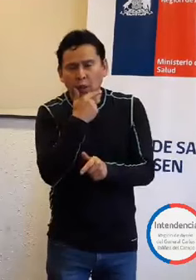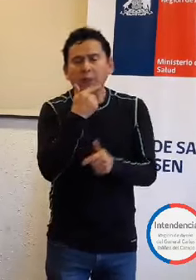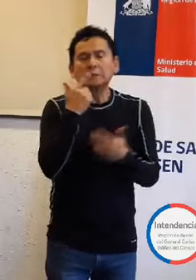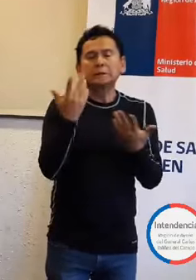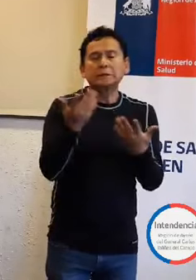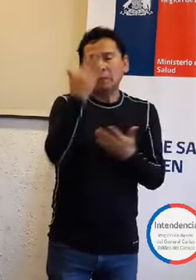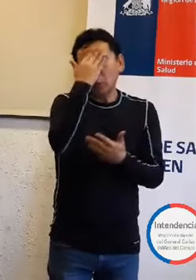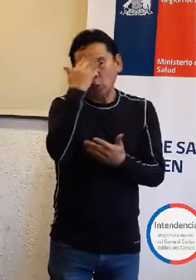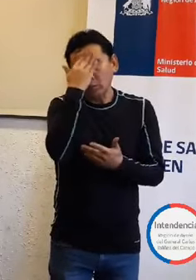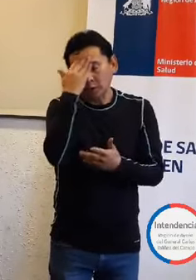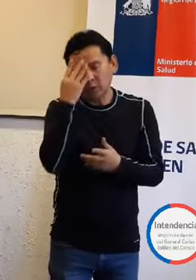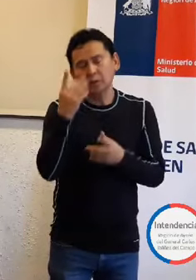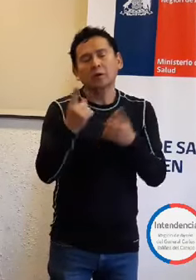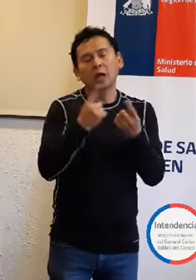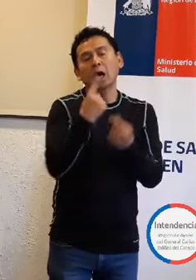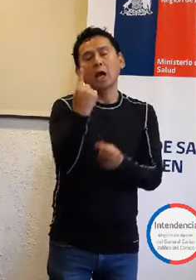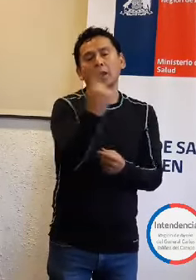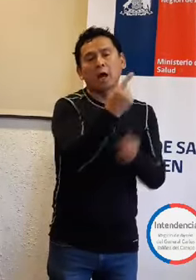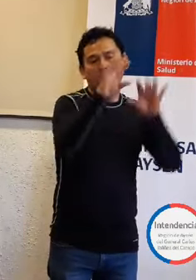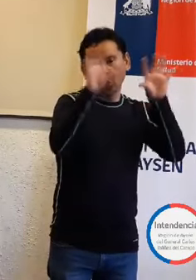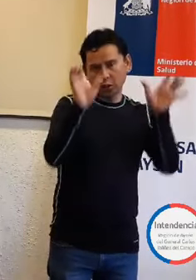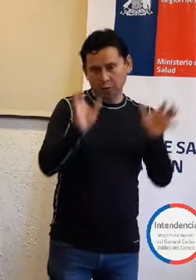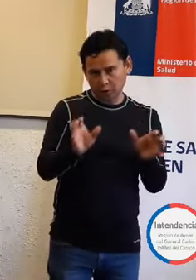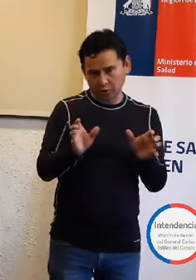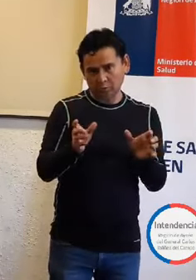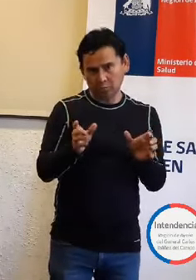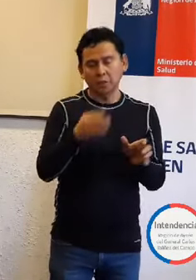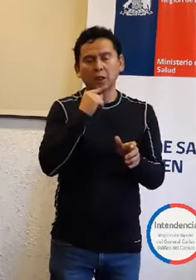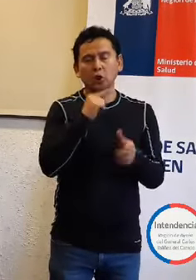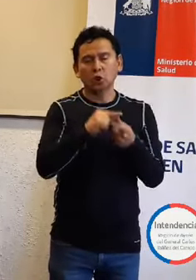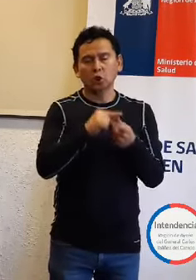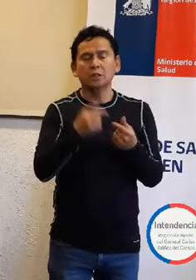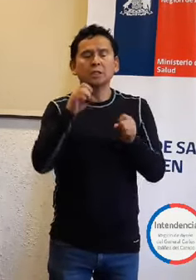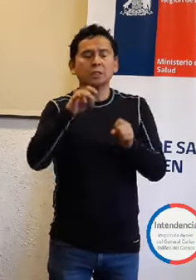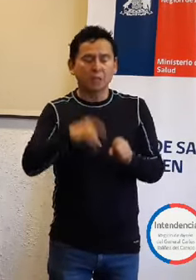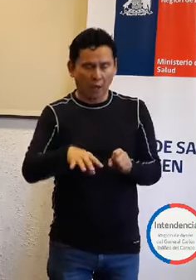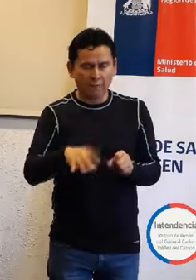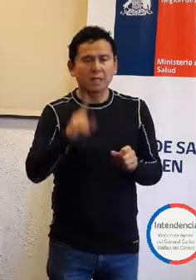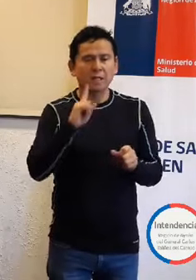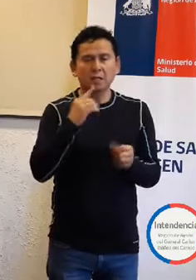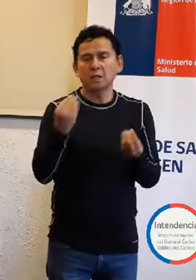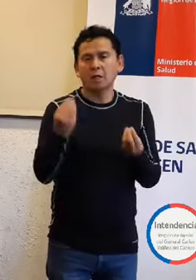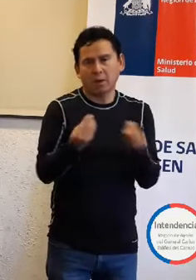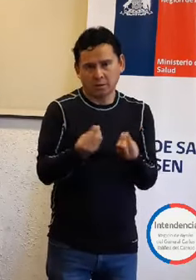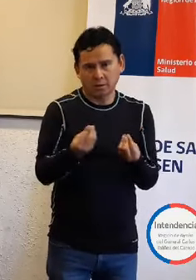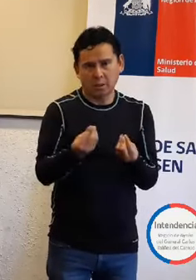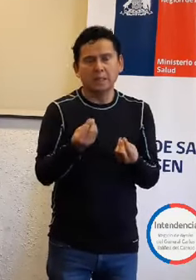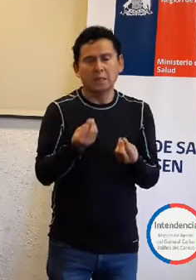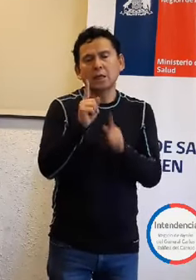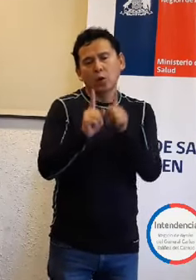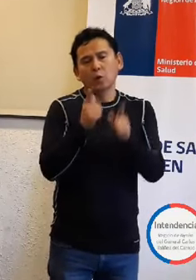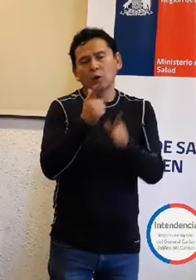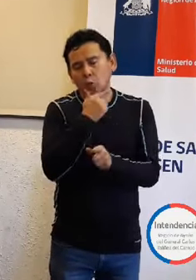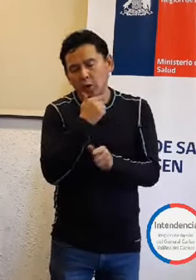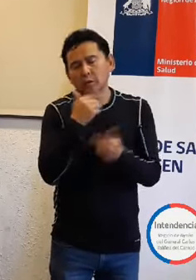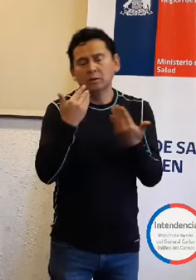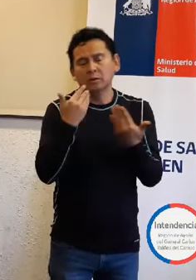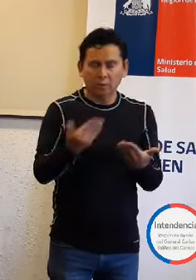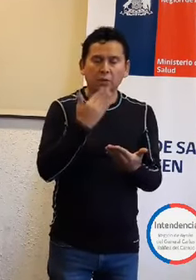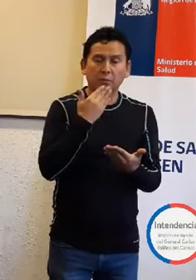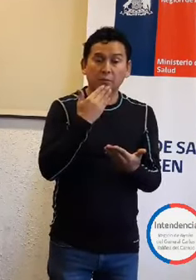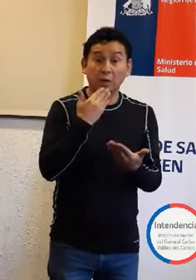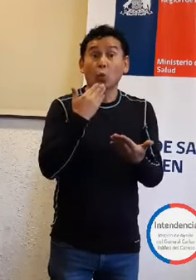las preocupaciones que puedan tener cada organización. Así que estamos al tanto de lo que ha pasado y de las inquietudes que ellos tienen las cuales también